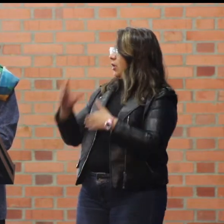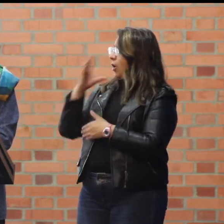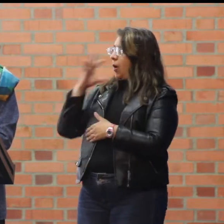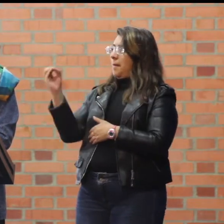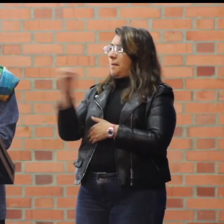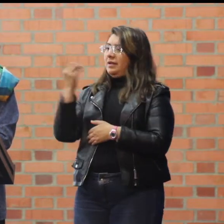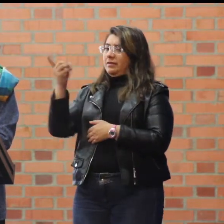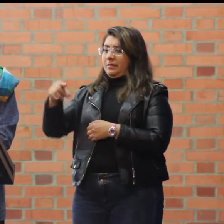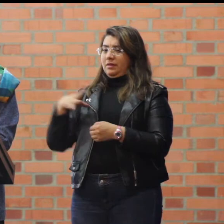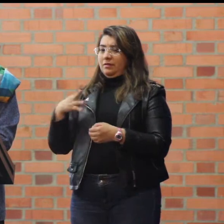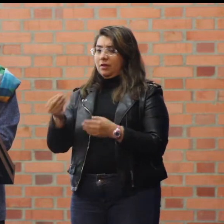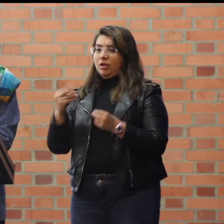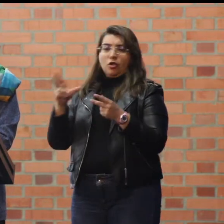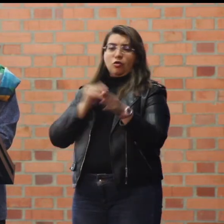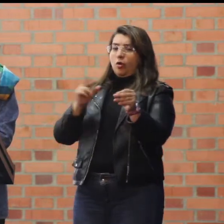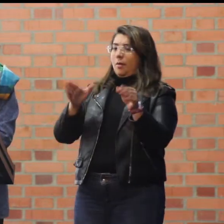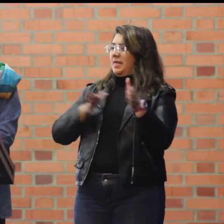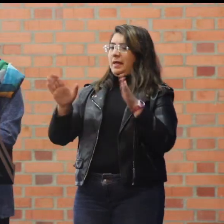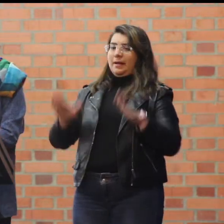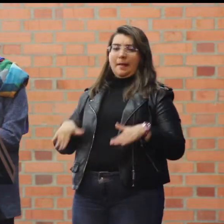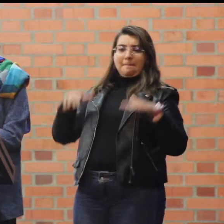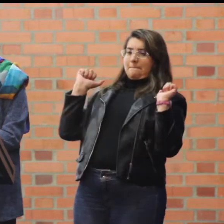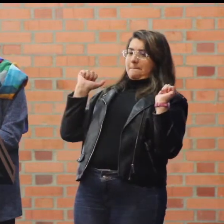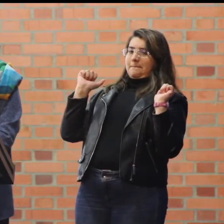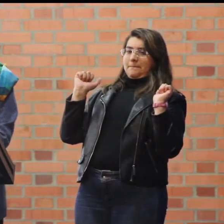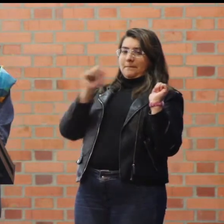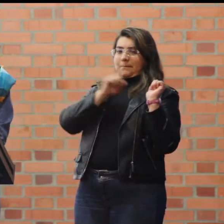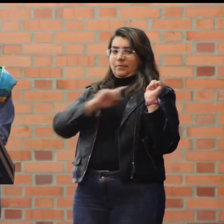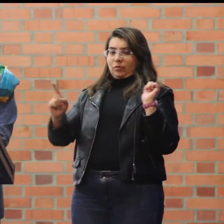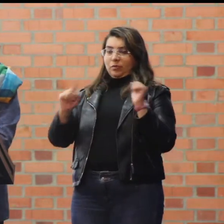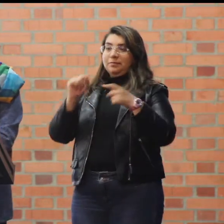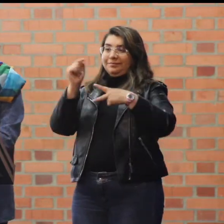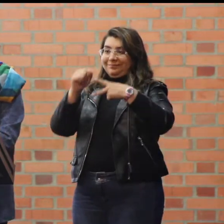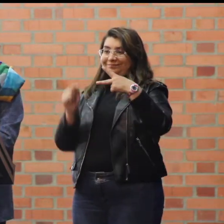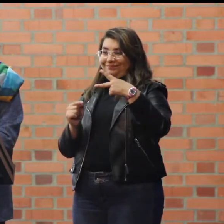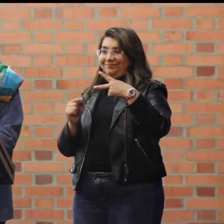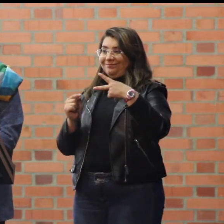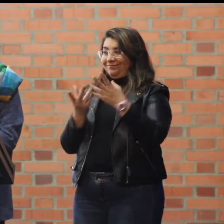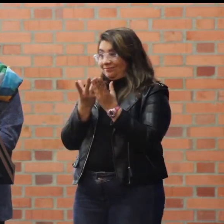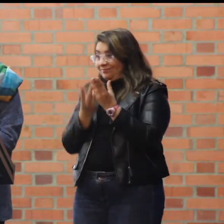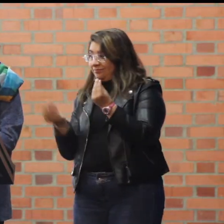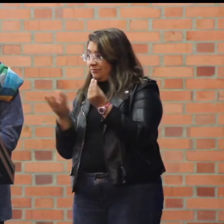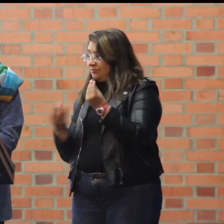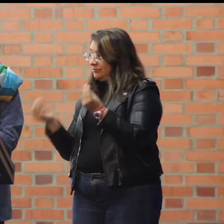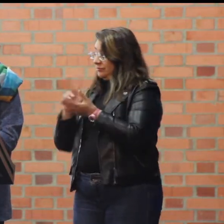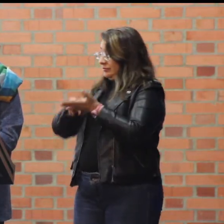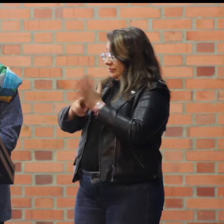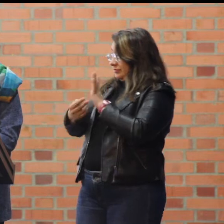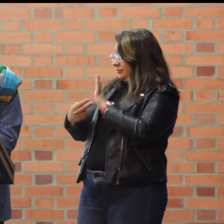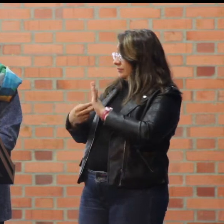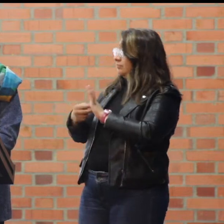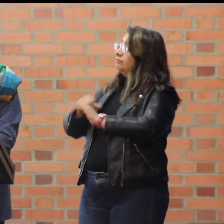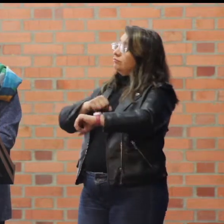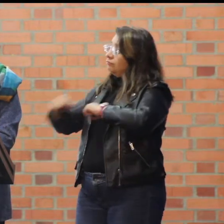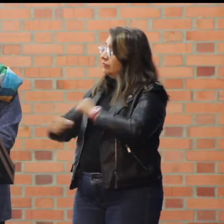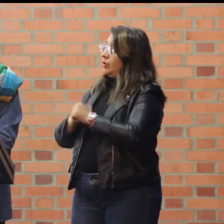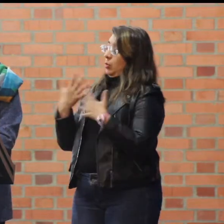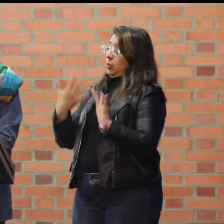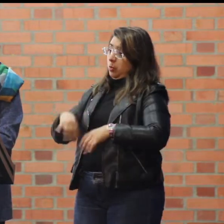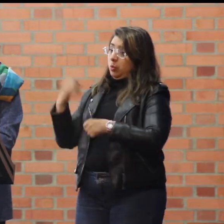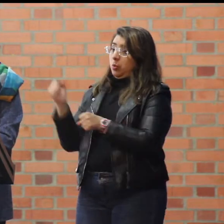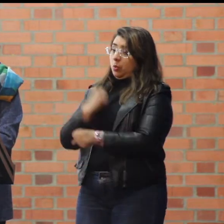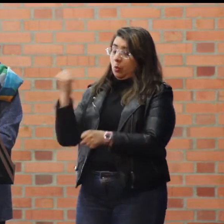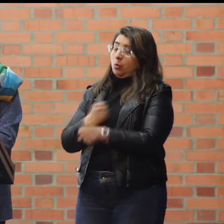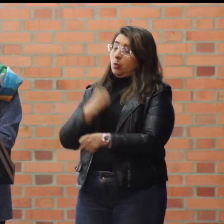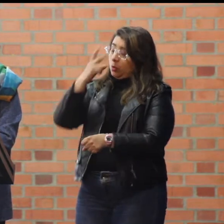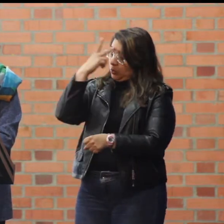trans y las personas No binarias esas distintas actividades expresan el constante compromiso de